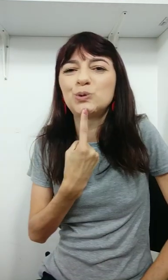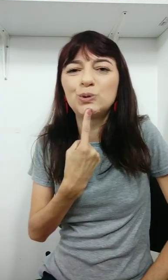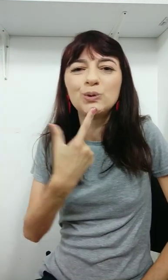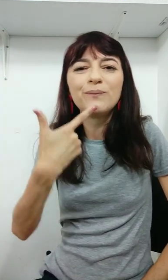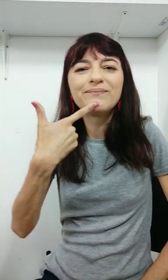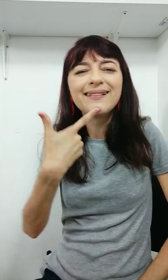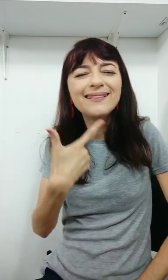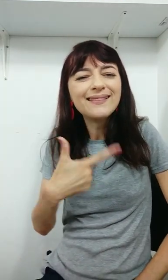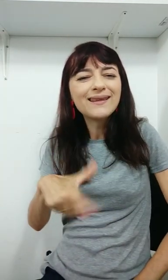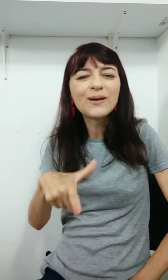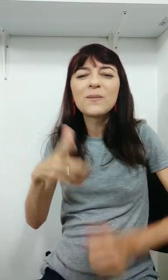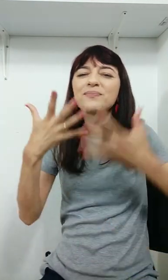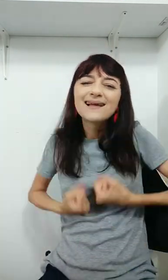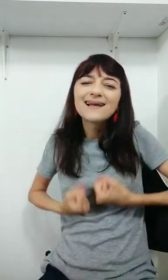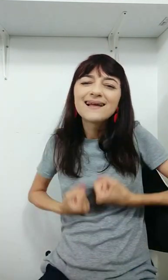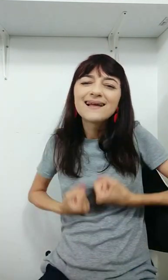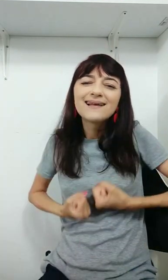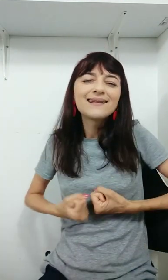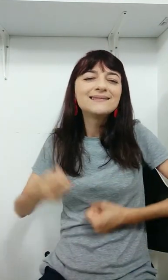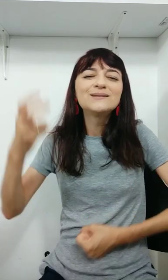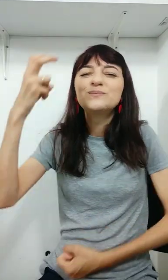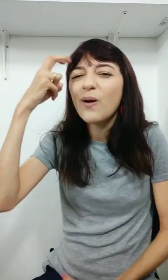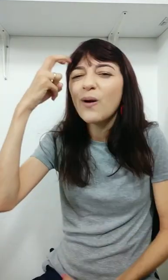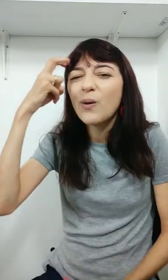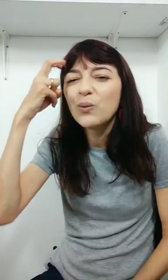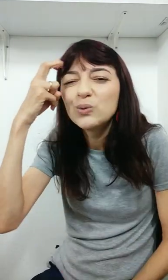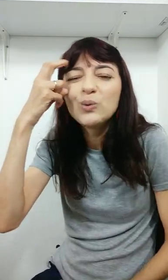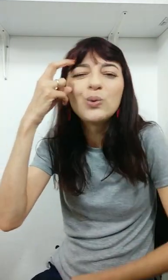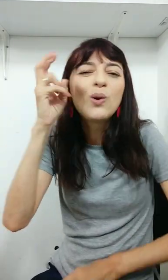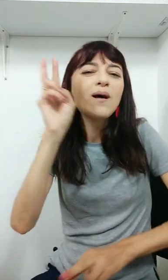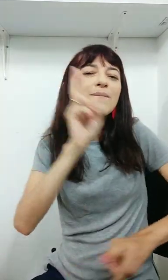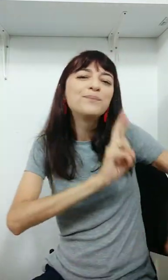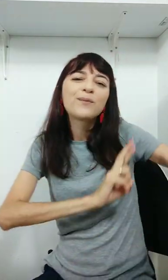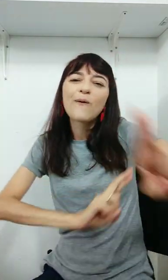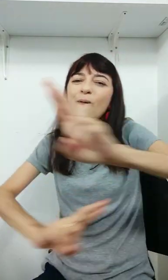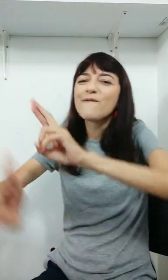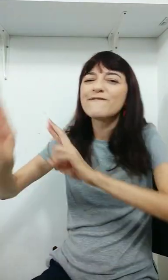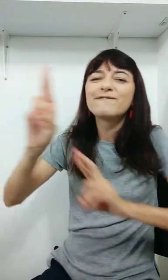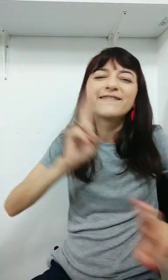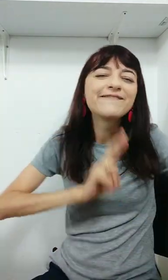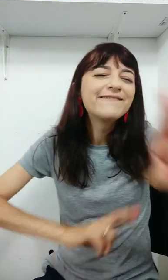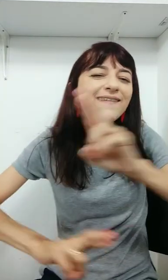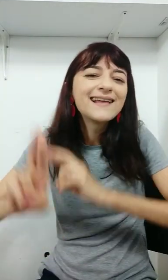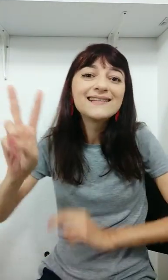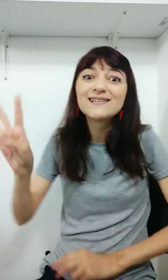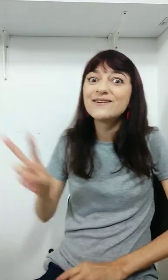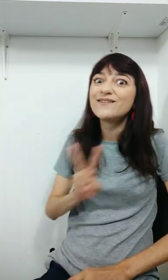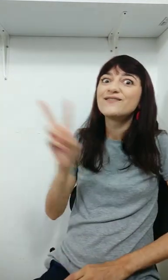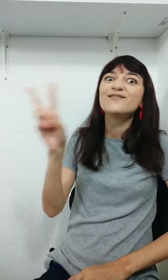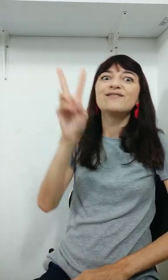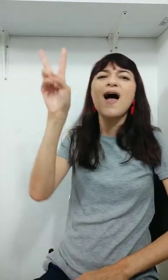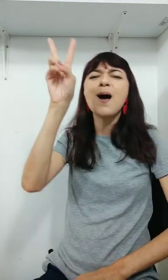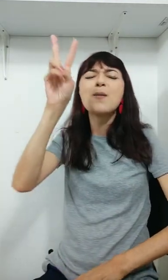Como que vocês recebem a questão da língua, da cultura surda, é muito importante, tá? É muito